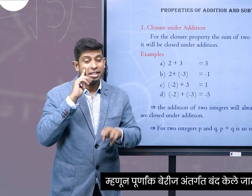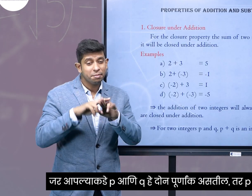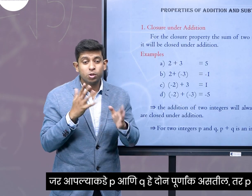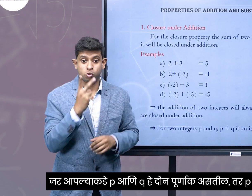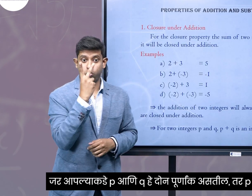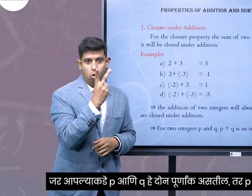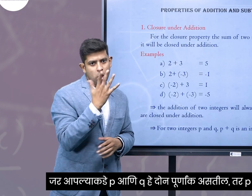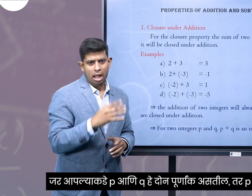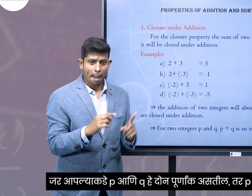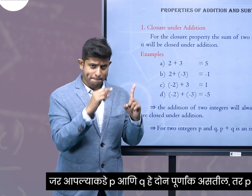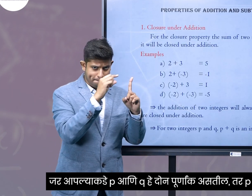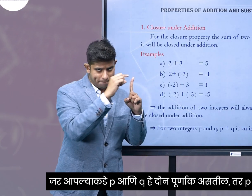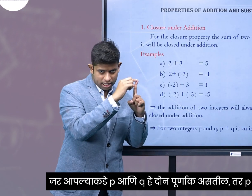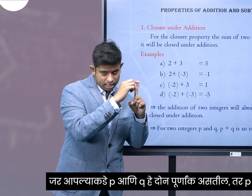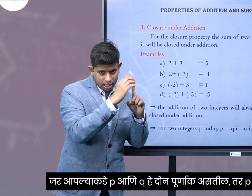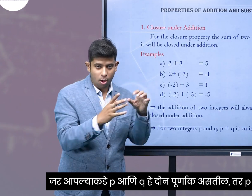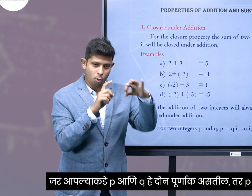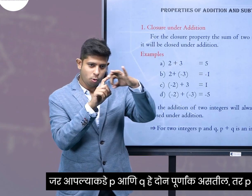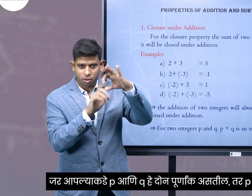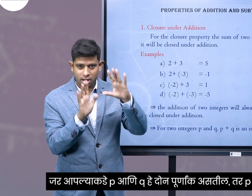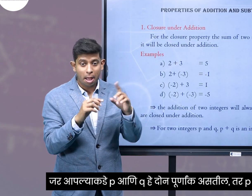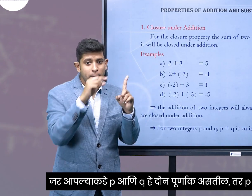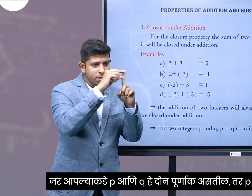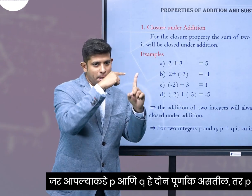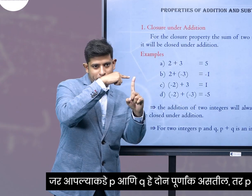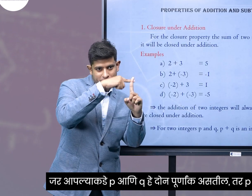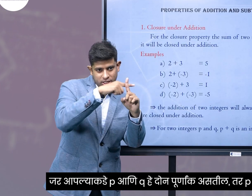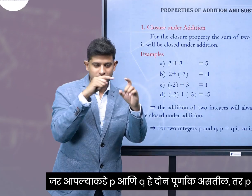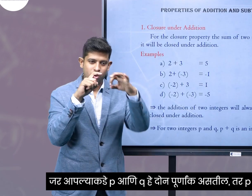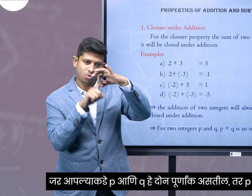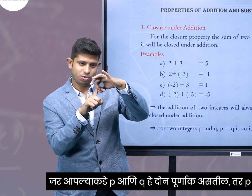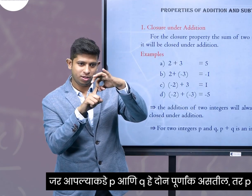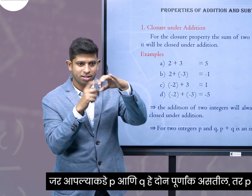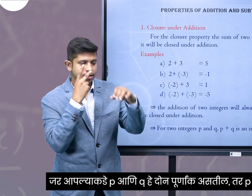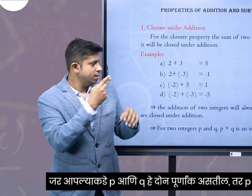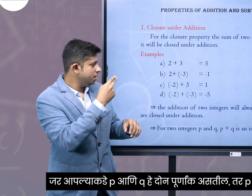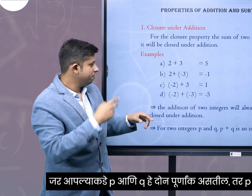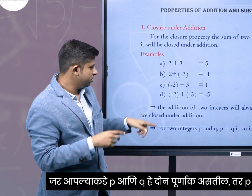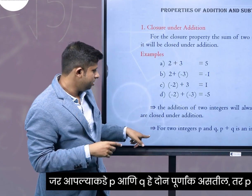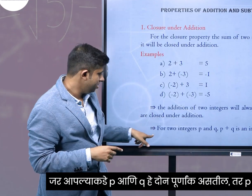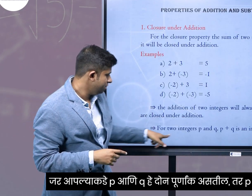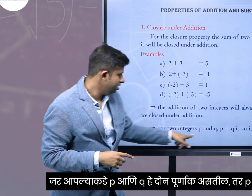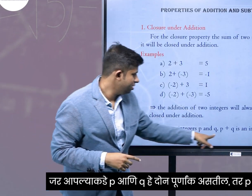जर आपल्याकडे P आणि Q हे दोन पूर्णांक असतील तर P + Q हा पूर्णांकच आहे.